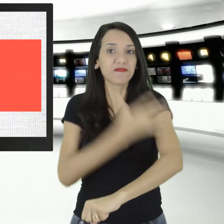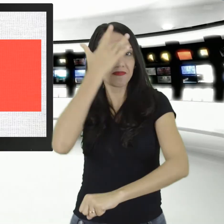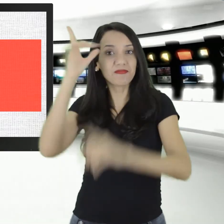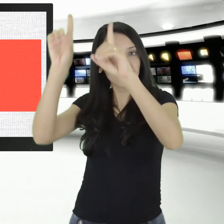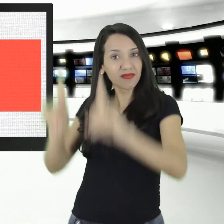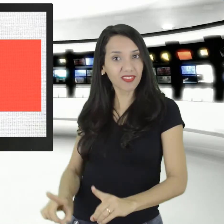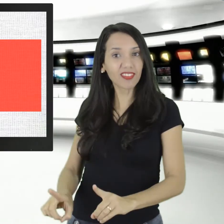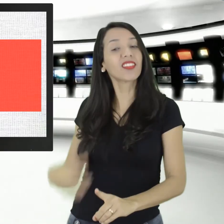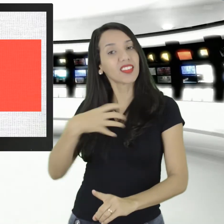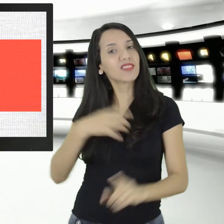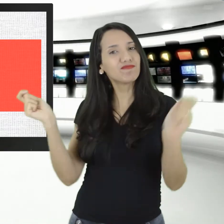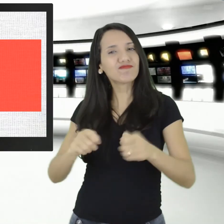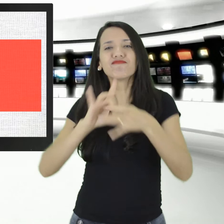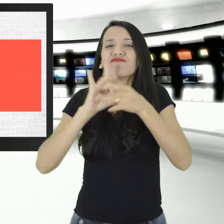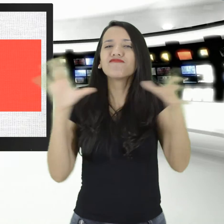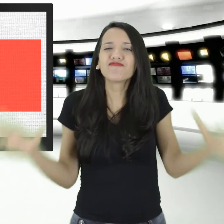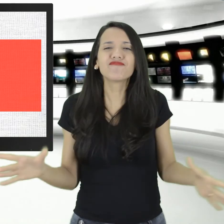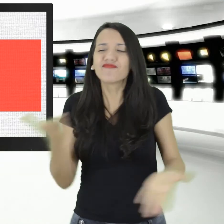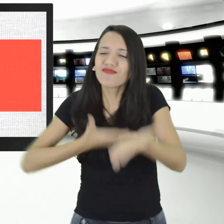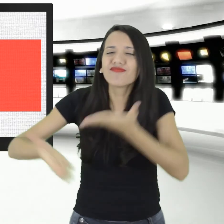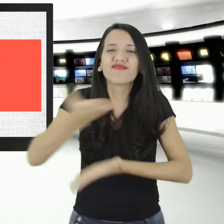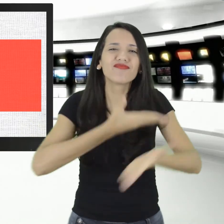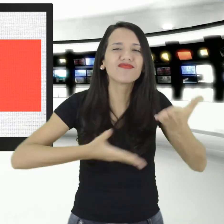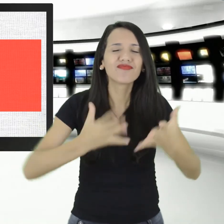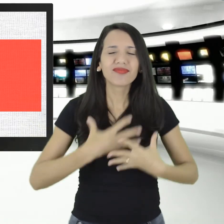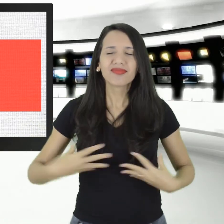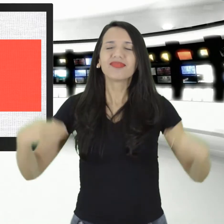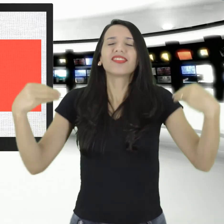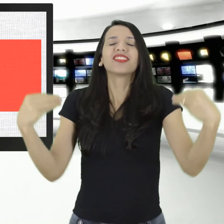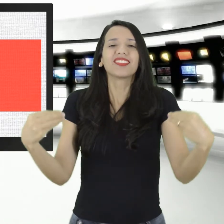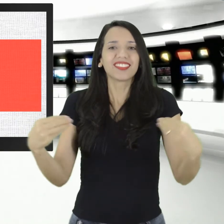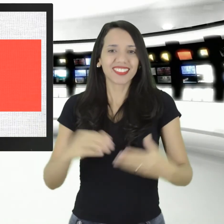dos pacientes o que permite Profundas interações curativas afirma